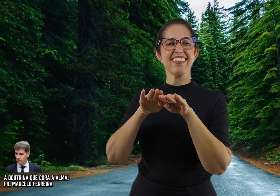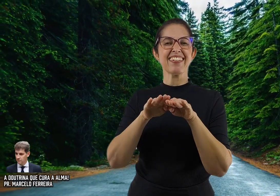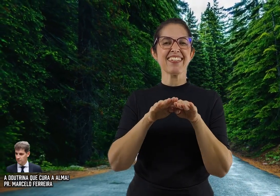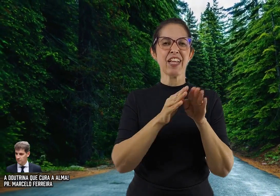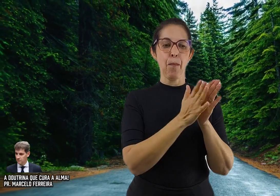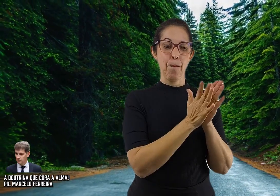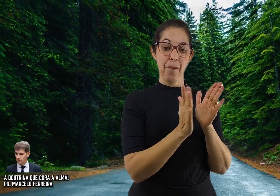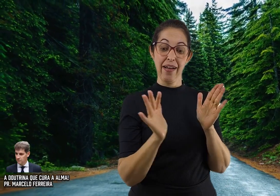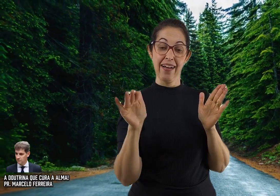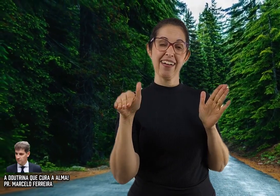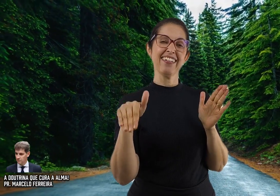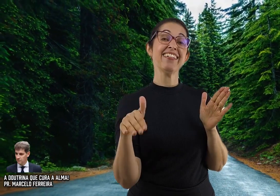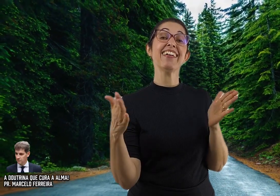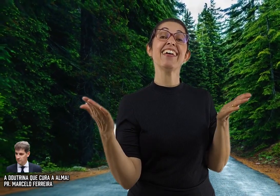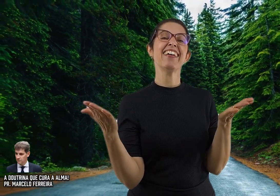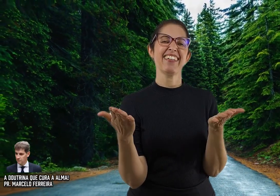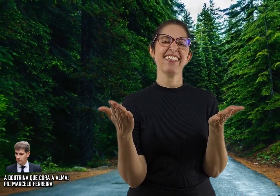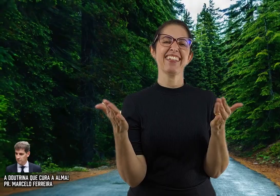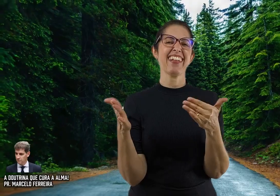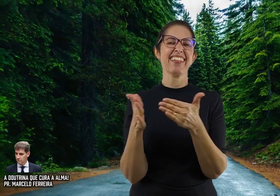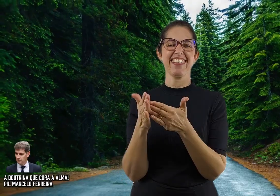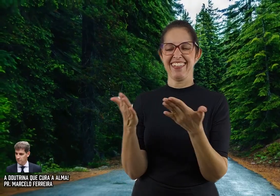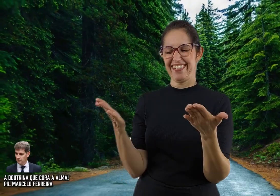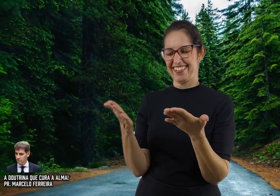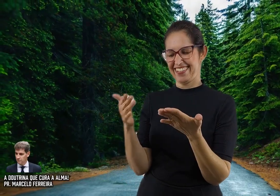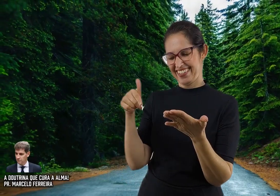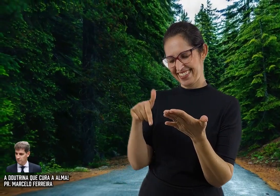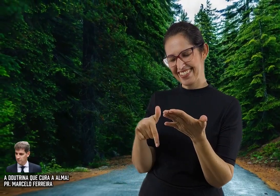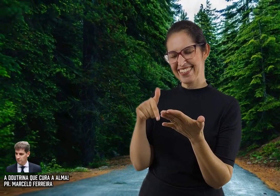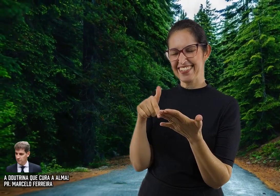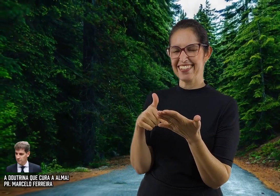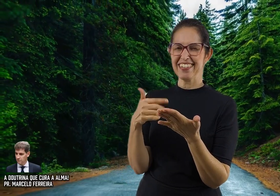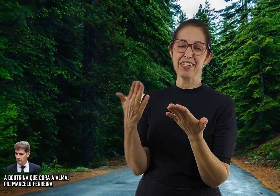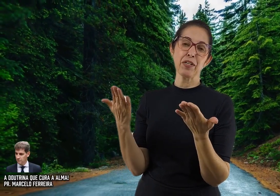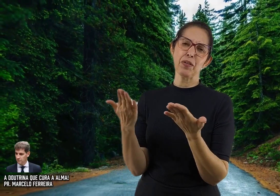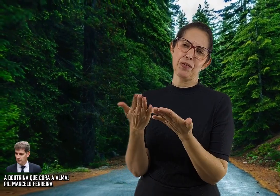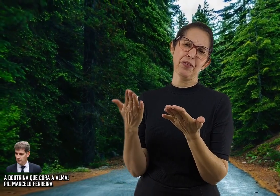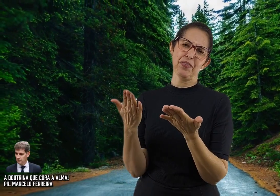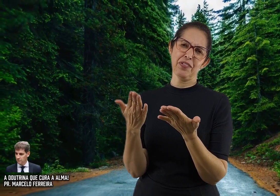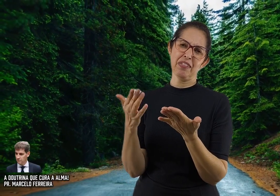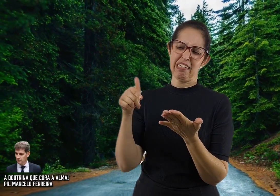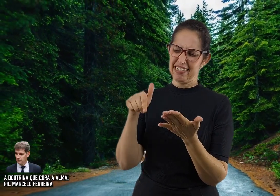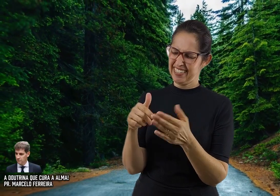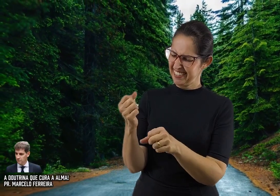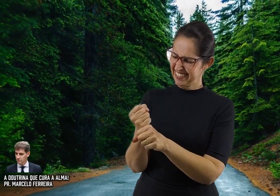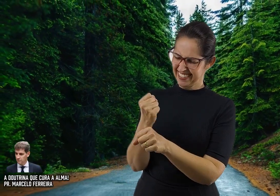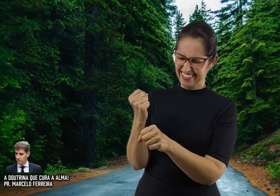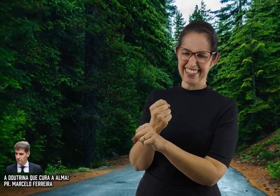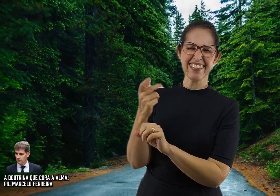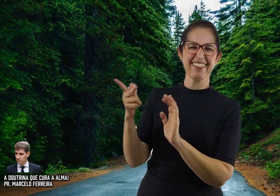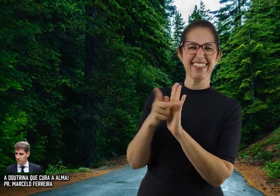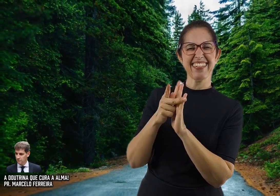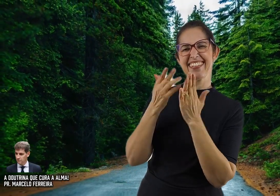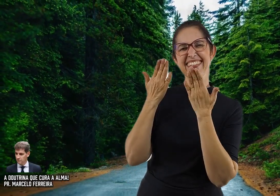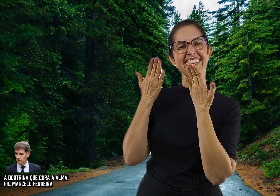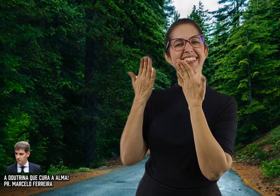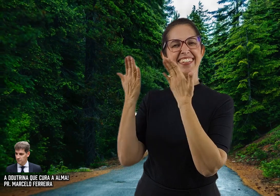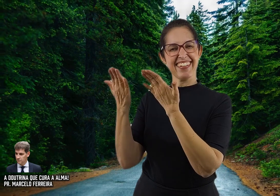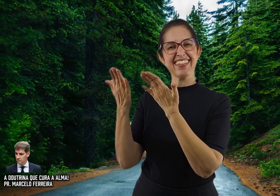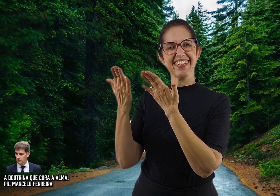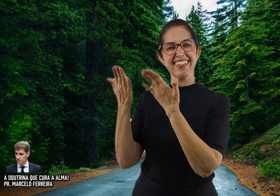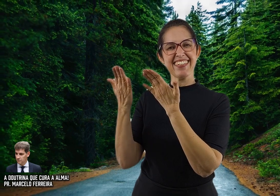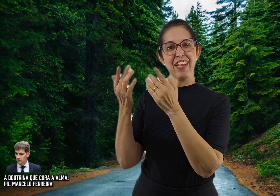nossos dias e nós chegamos a essa obra. Essa obra é de Deus. E lá